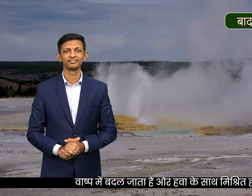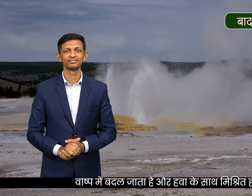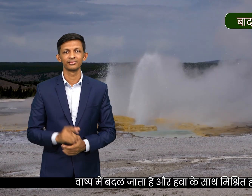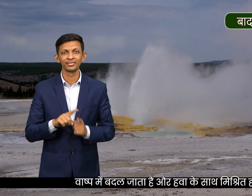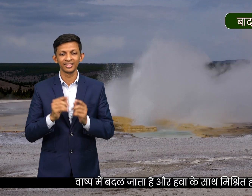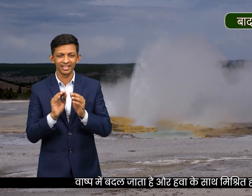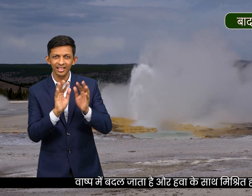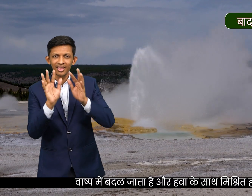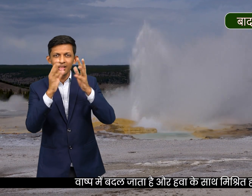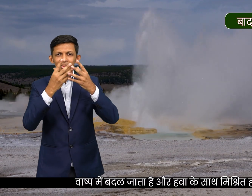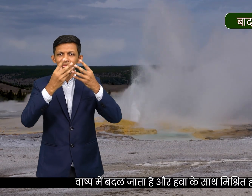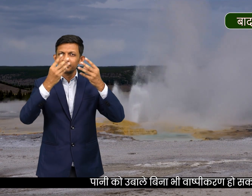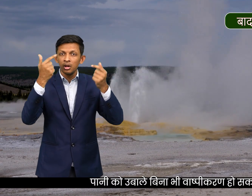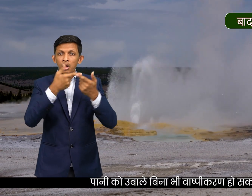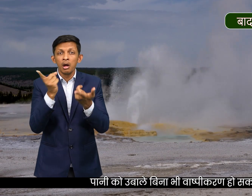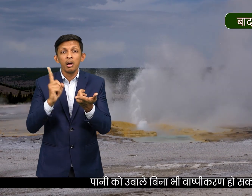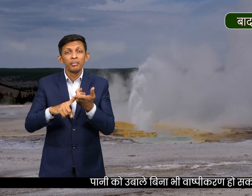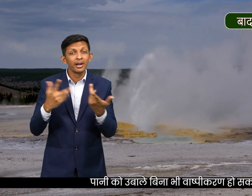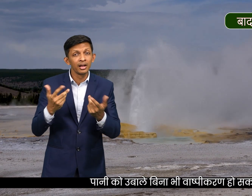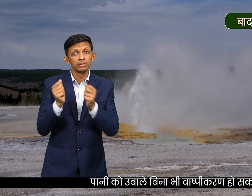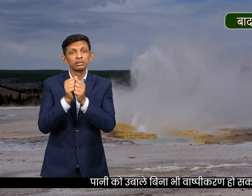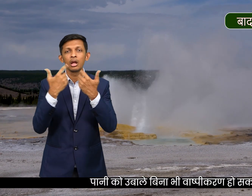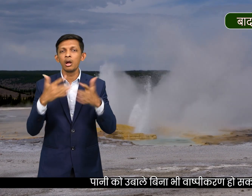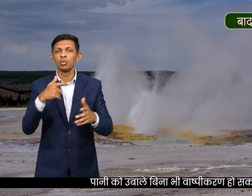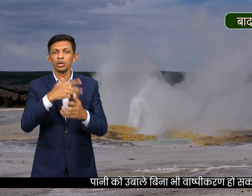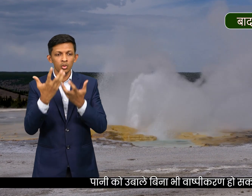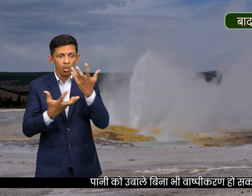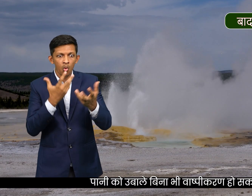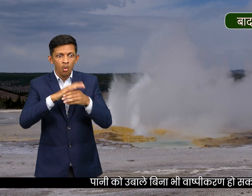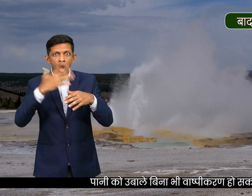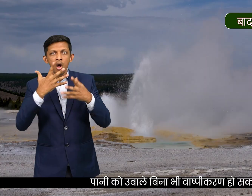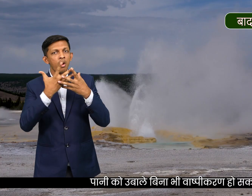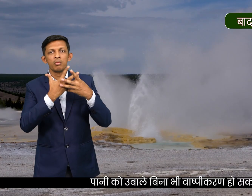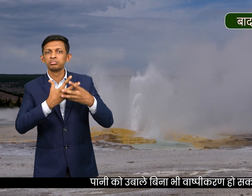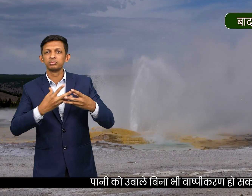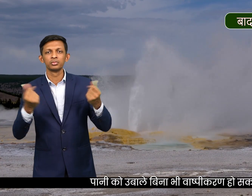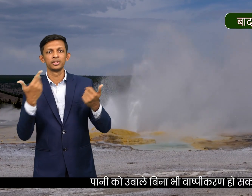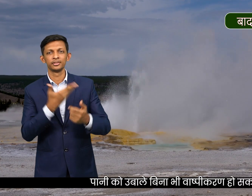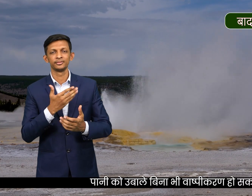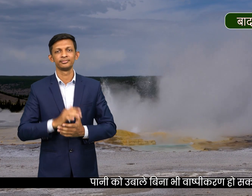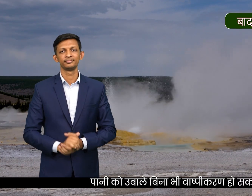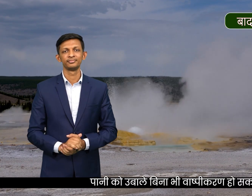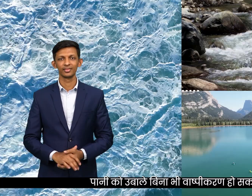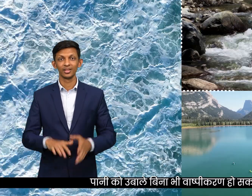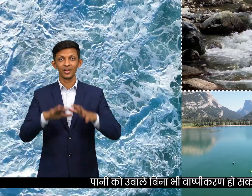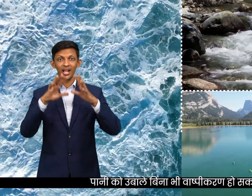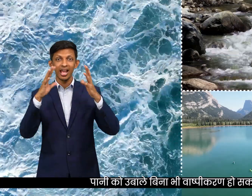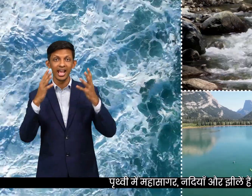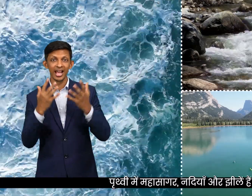साथ मिश्रित हो जाता है। पानी को उबाले बिना भी वाष्पीकरण हो सकता